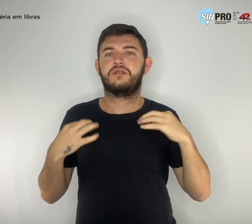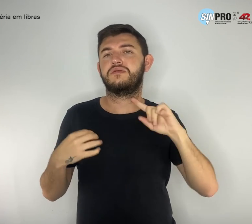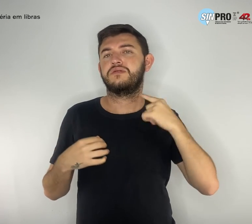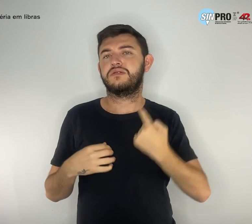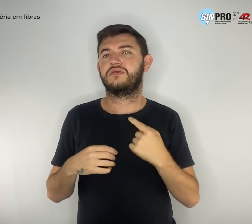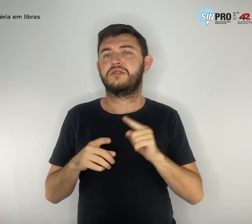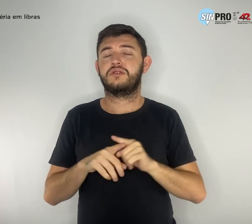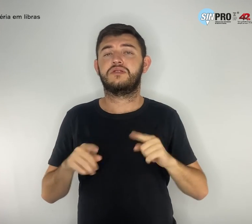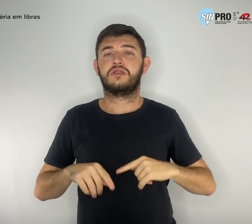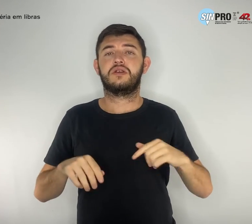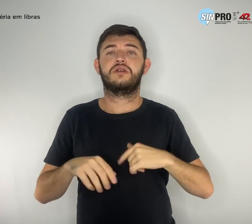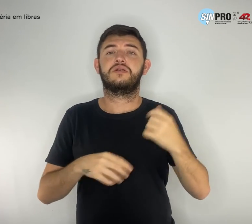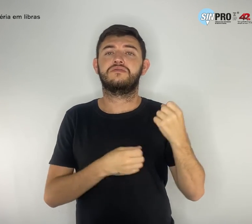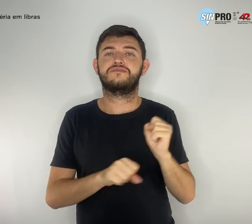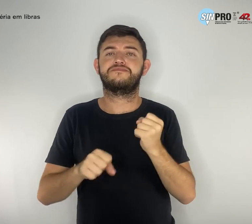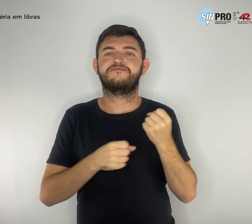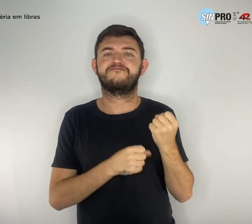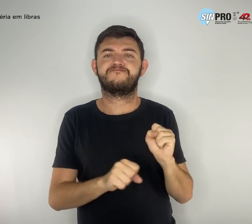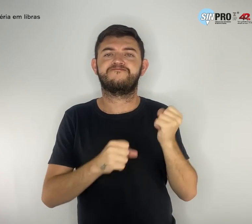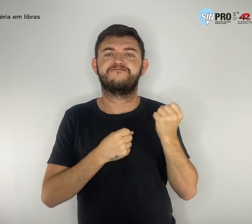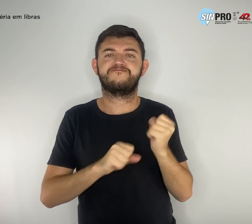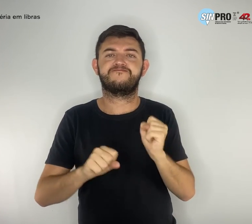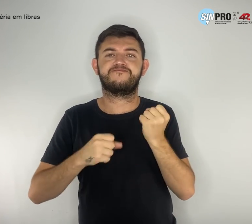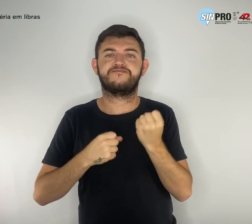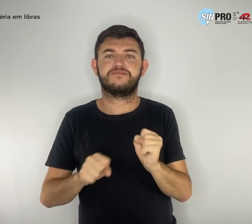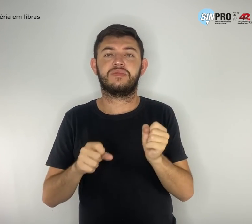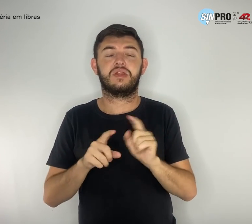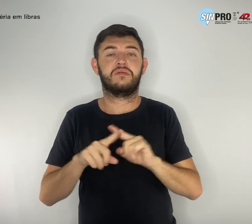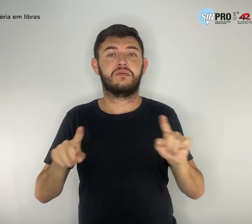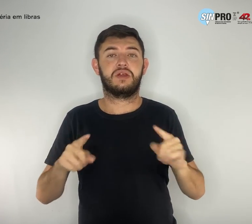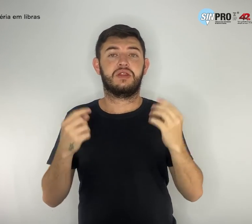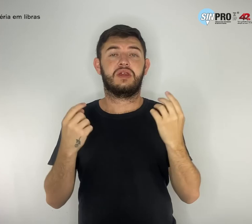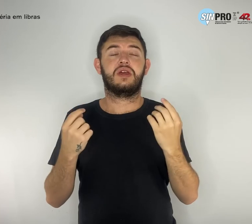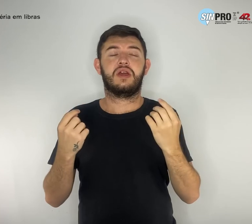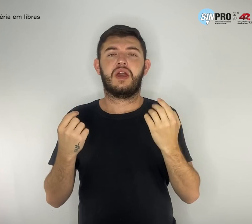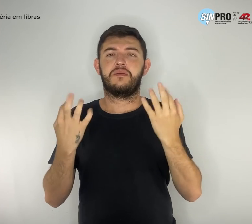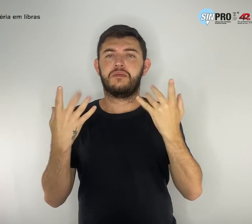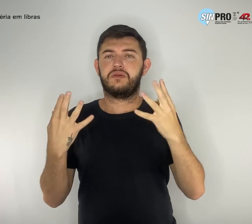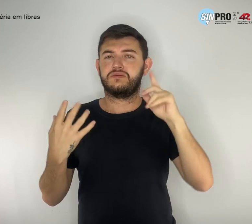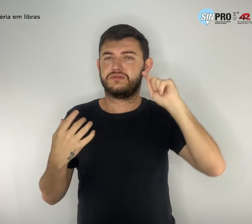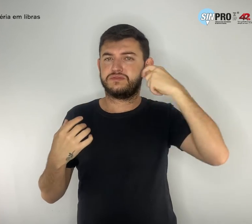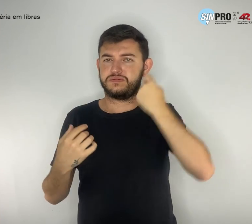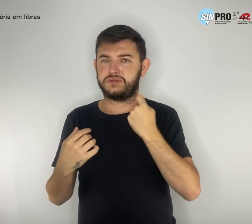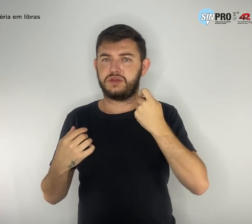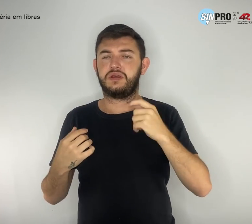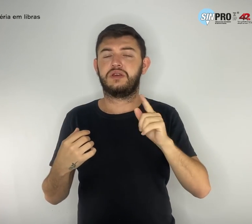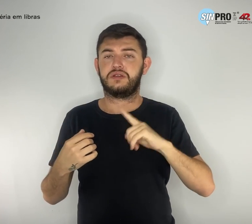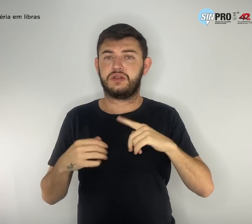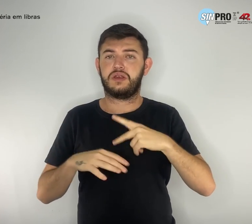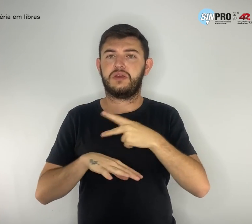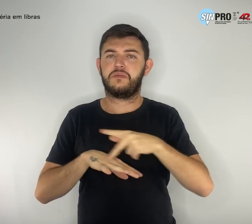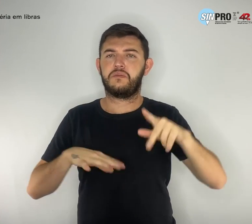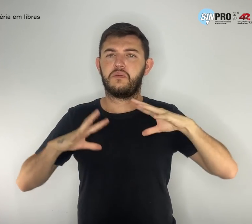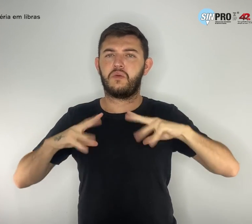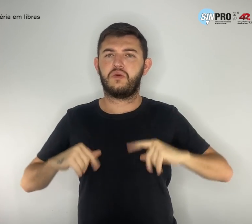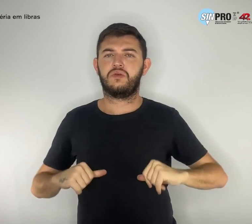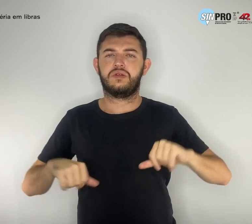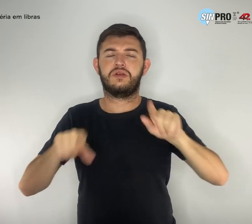chão. Negra é a mão da pureza. Negra é a vida consumida ao pé